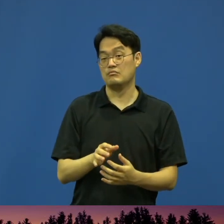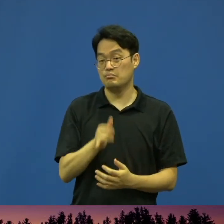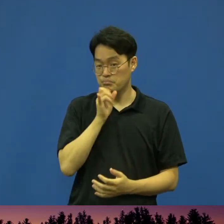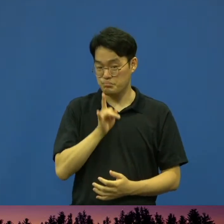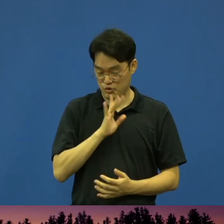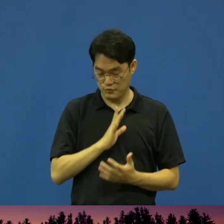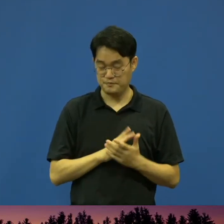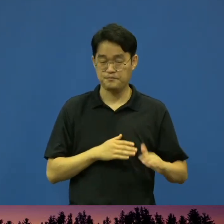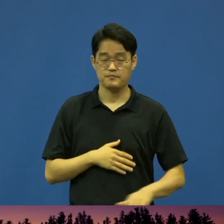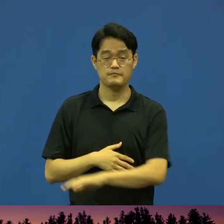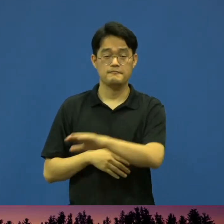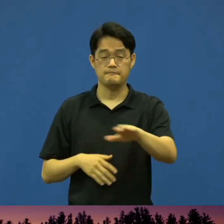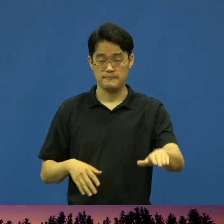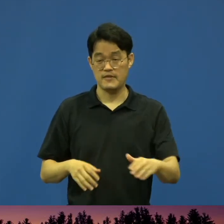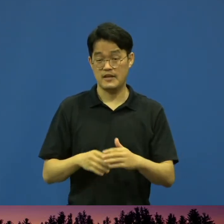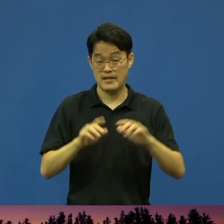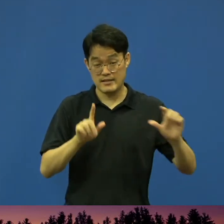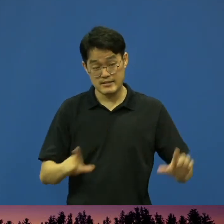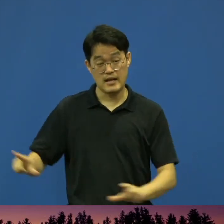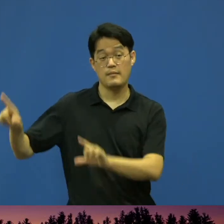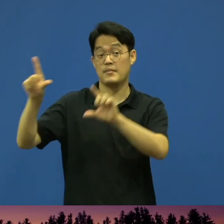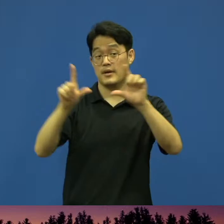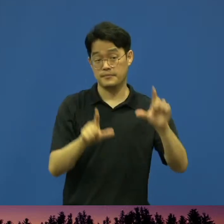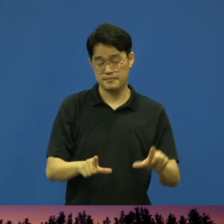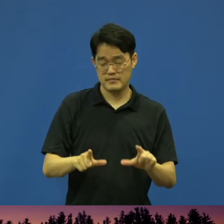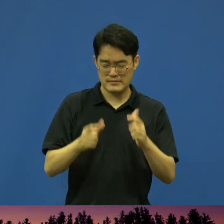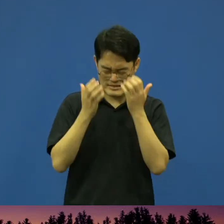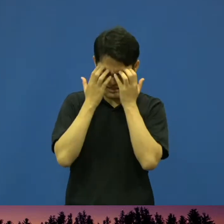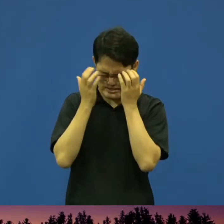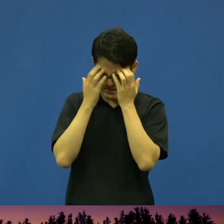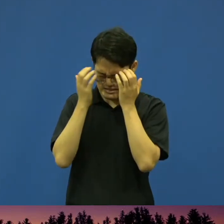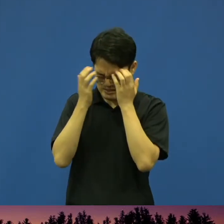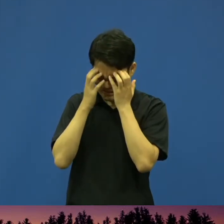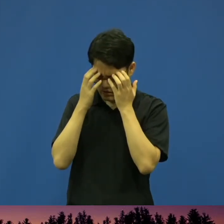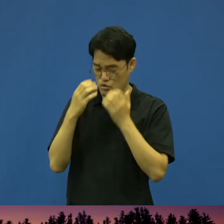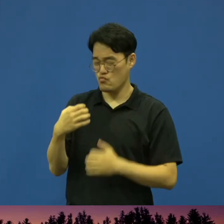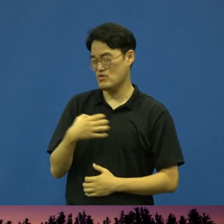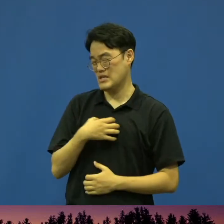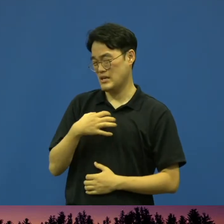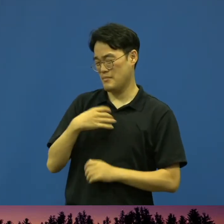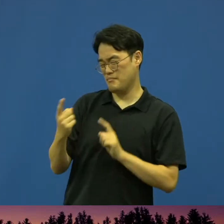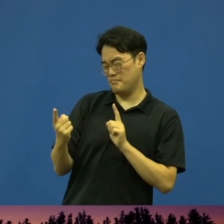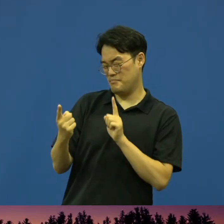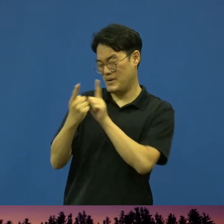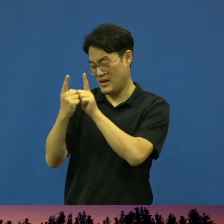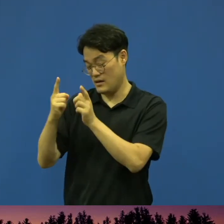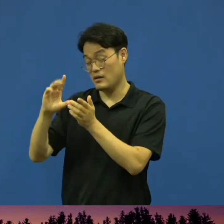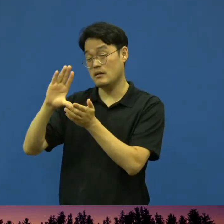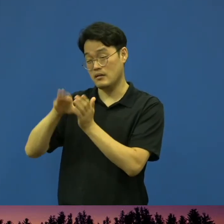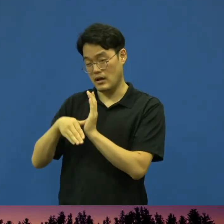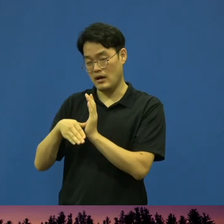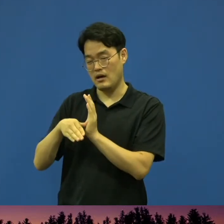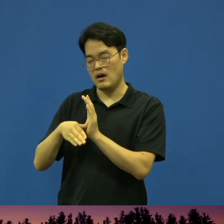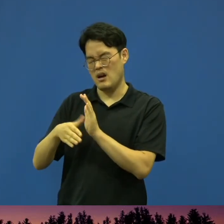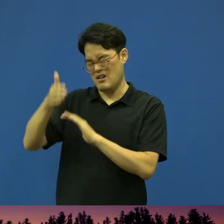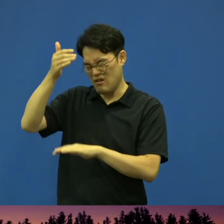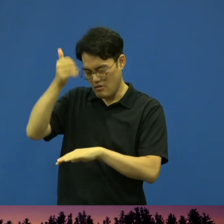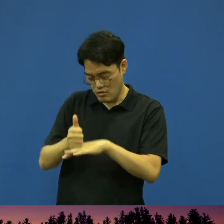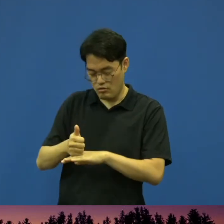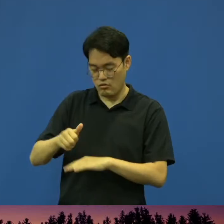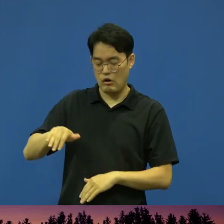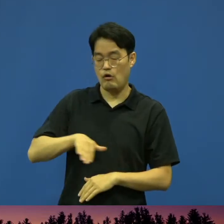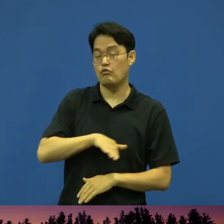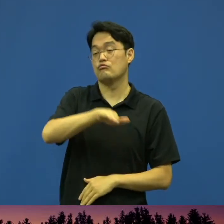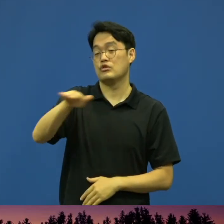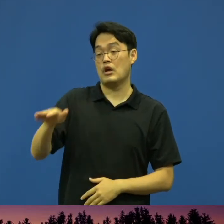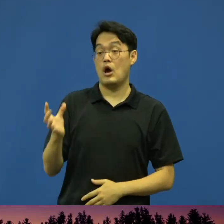불어와야, 인생의 바람이 불 때 우리의 진짜 민낯이 드러나게 되는 거죠. 평안할 때는 누구든